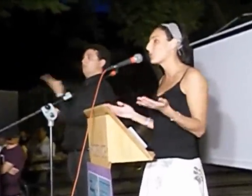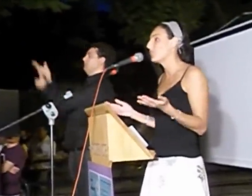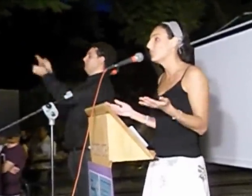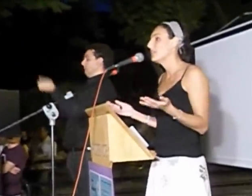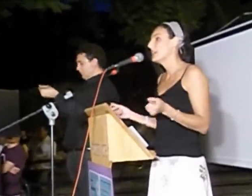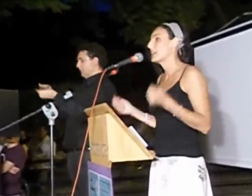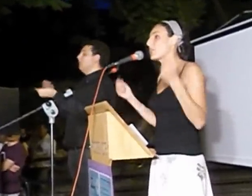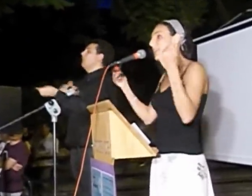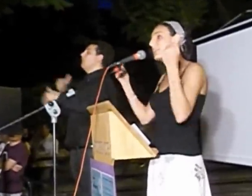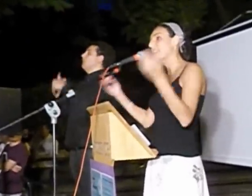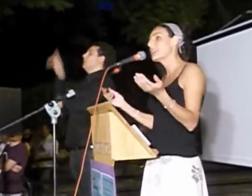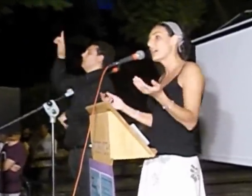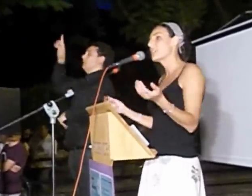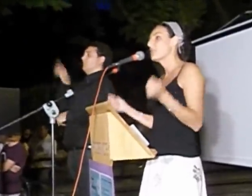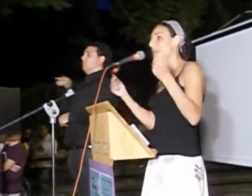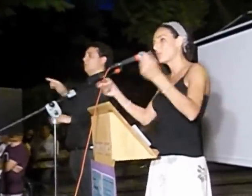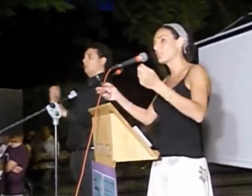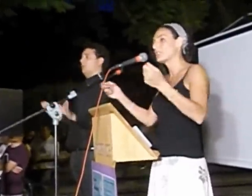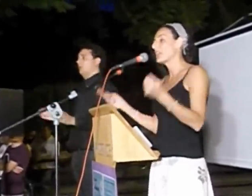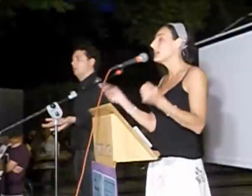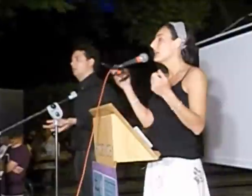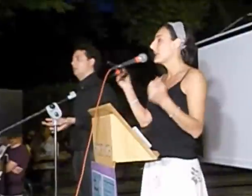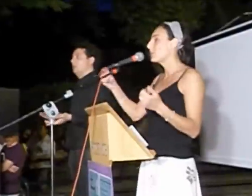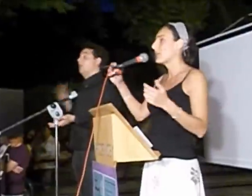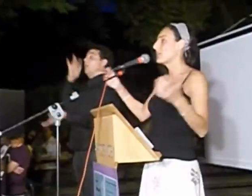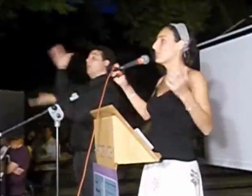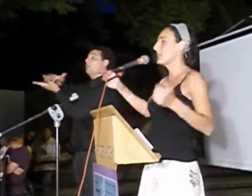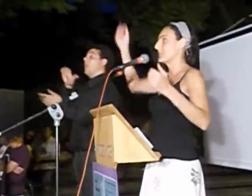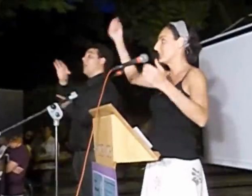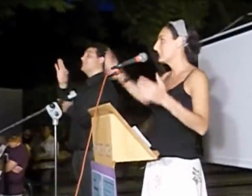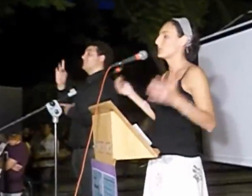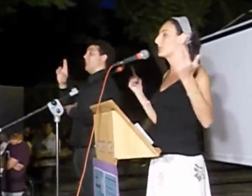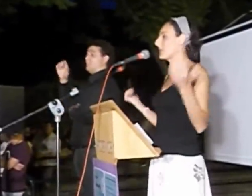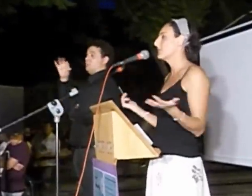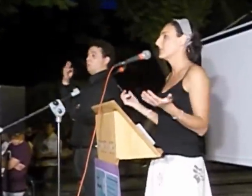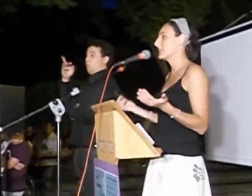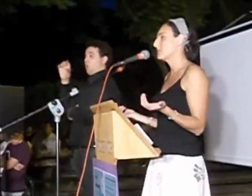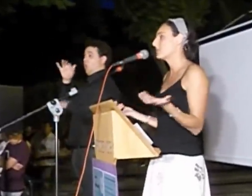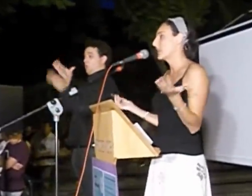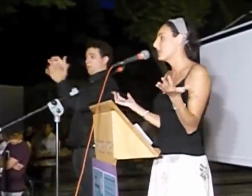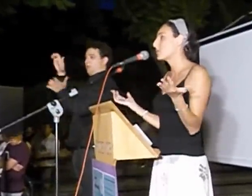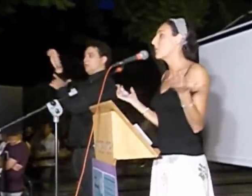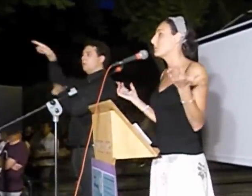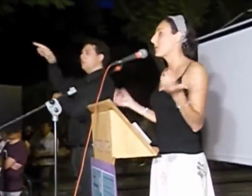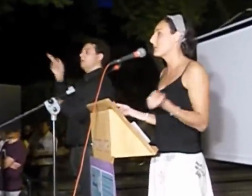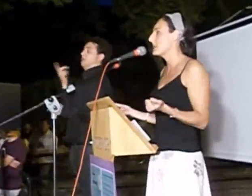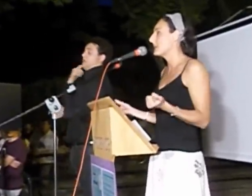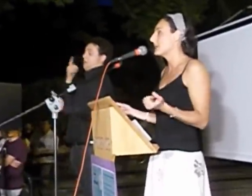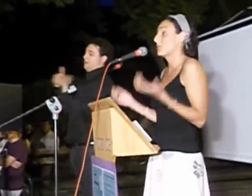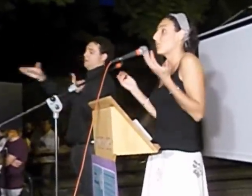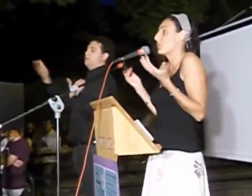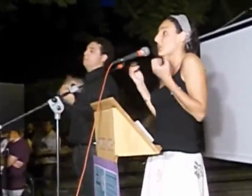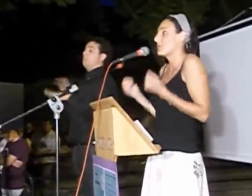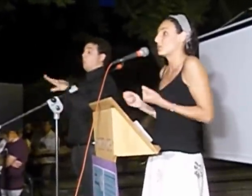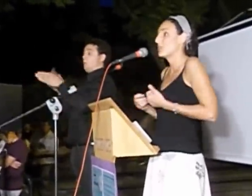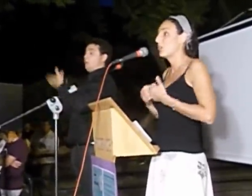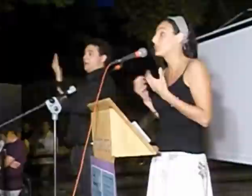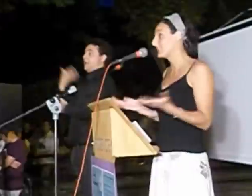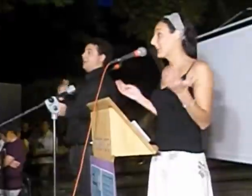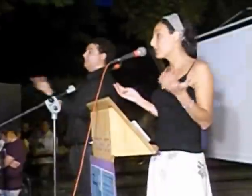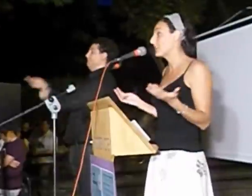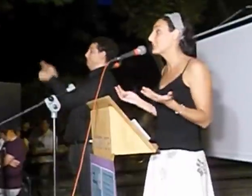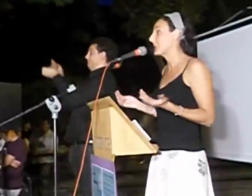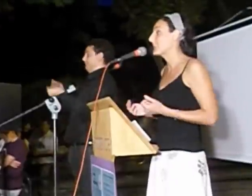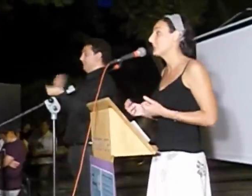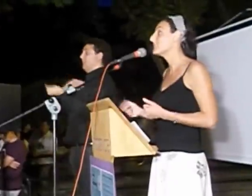a estrasburgo y en el orden del día veremos que está la votación entre tantas votaciones que tenemos ahí los jueves por la mañana que a lo mejor votamos